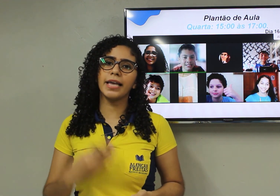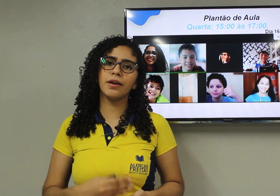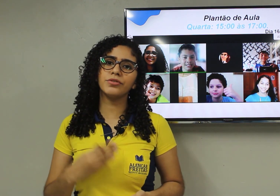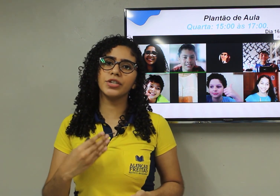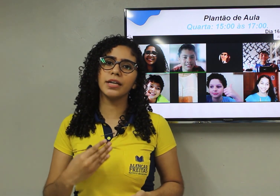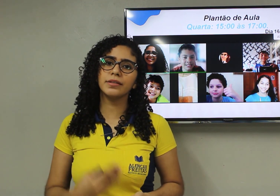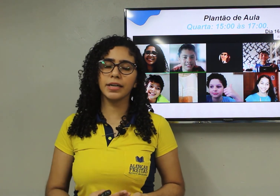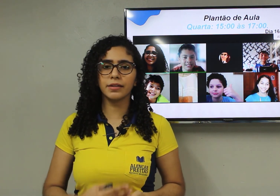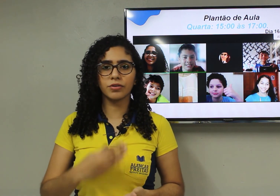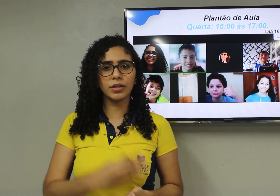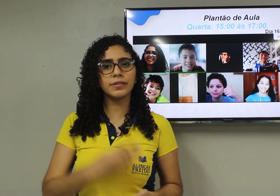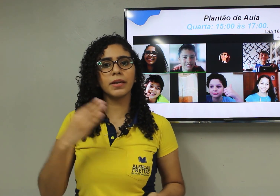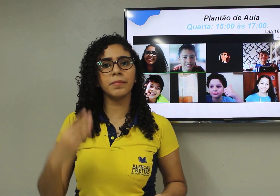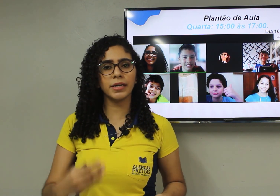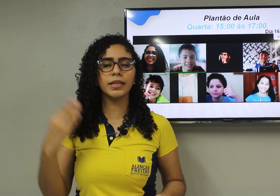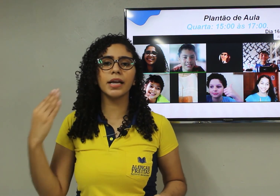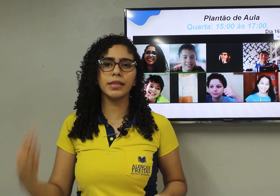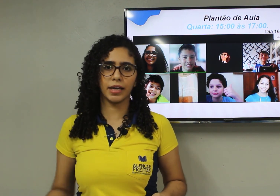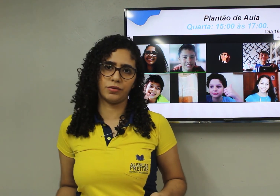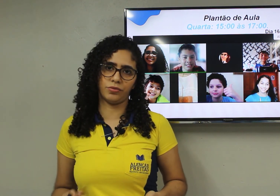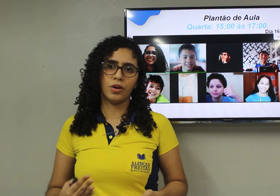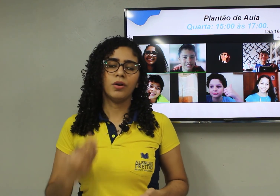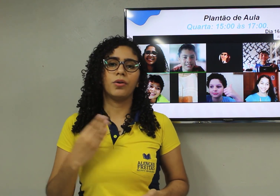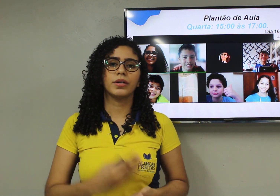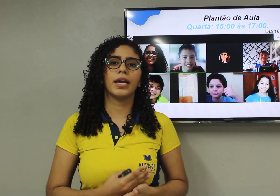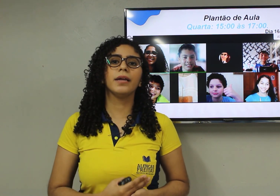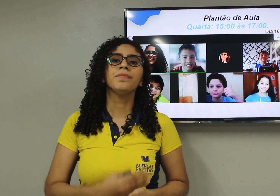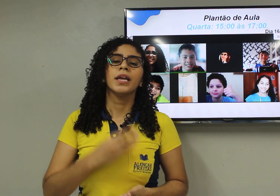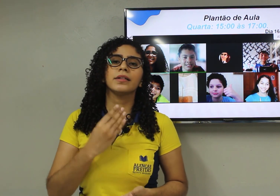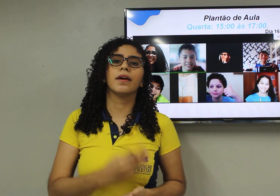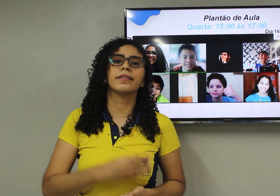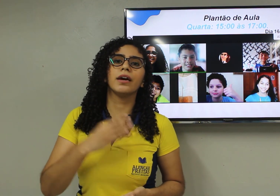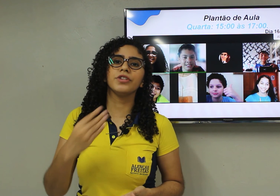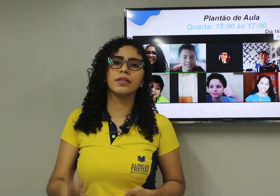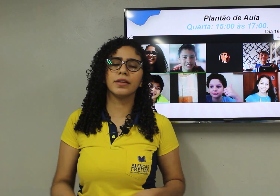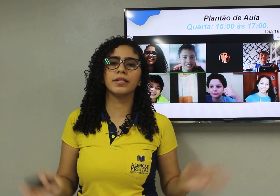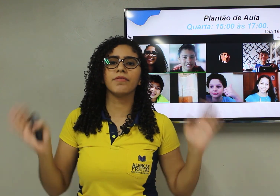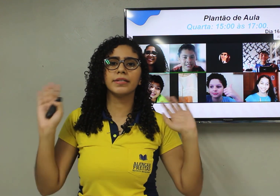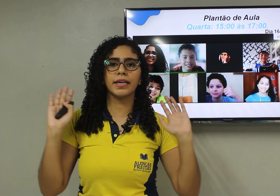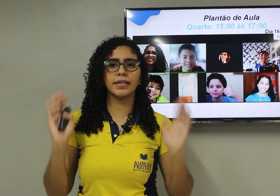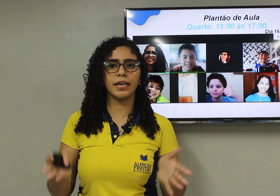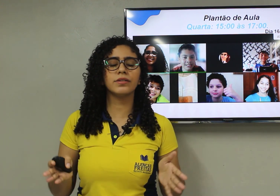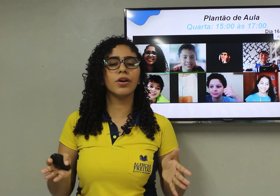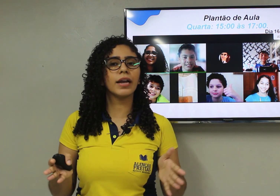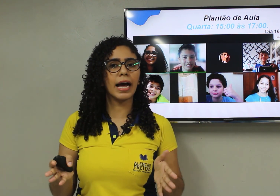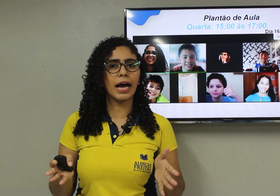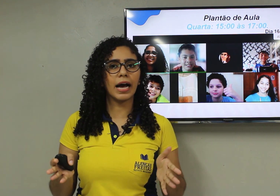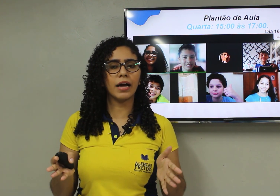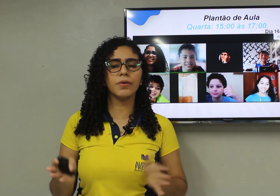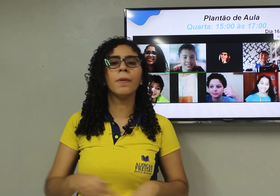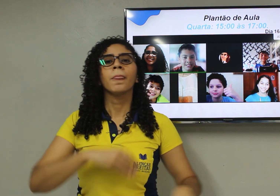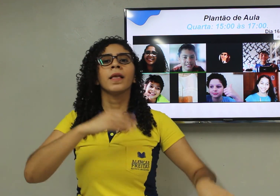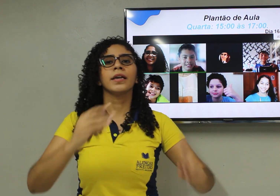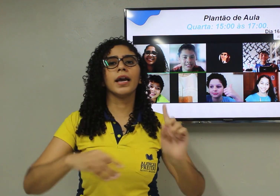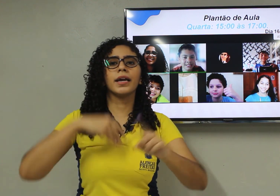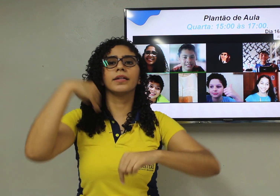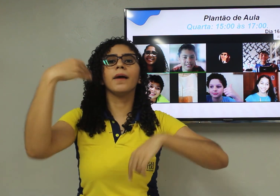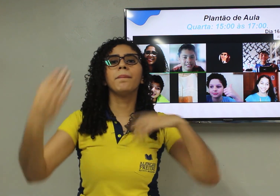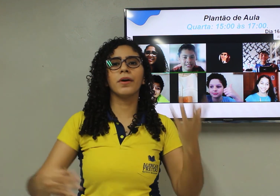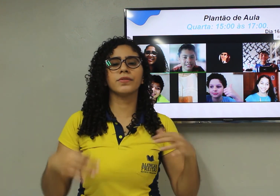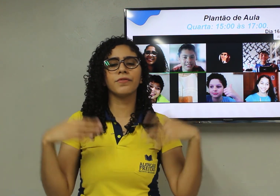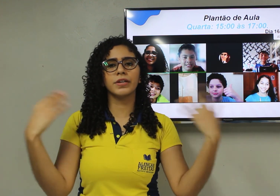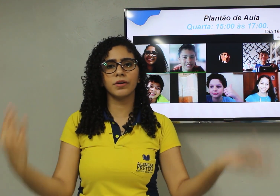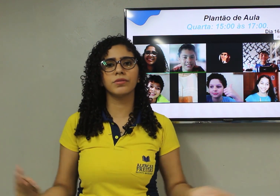aí até o dia 30, toda semana tá tendo, ok? Então até o dia 30 vai seguir esse horário e